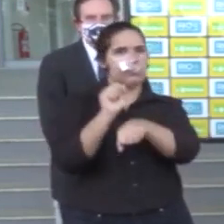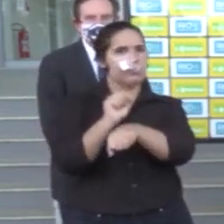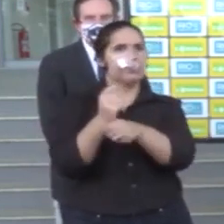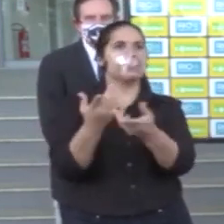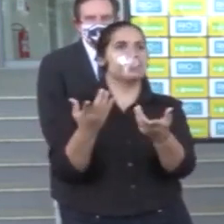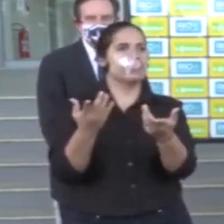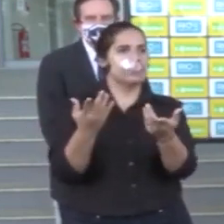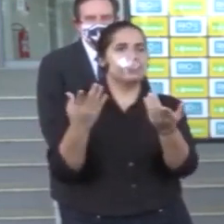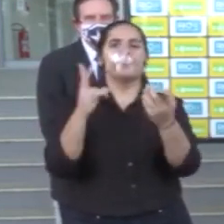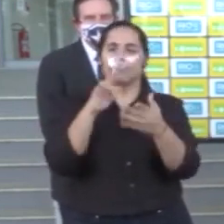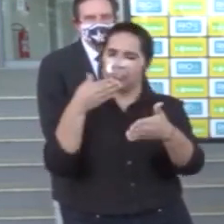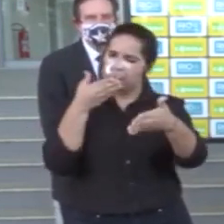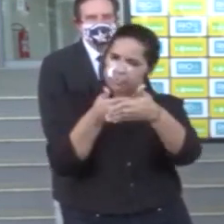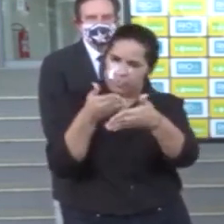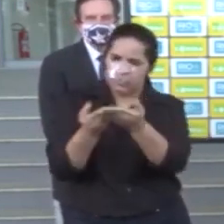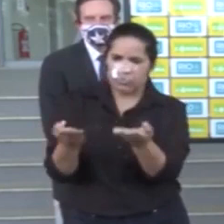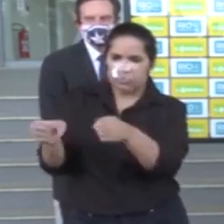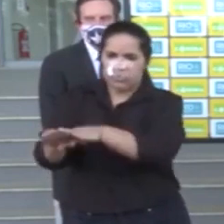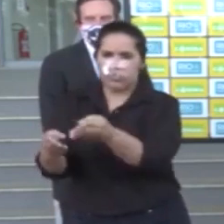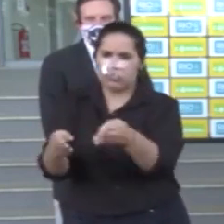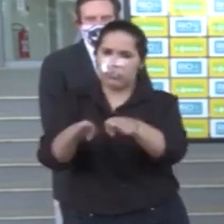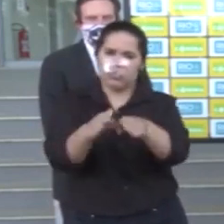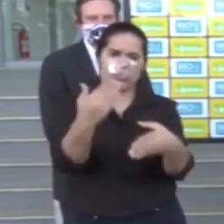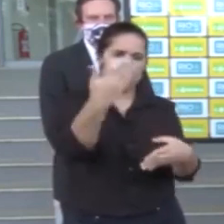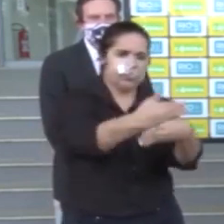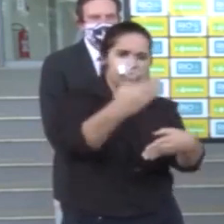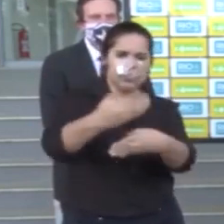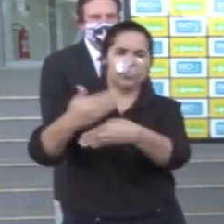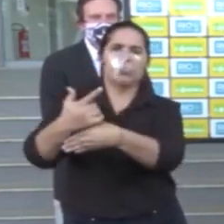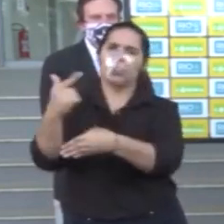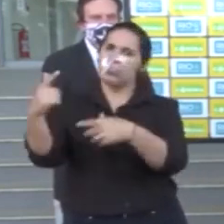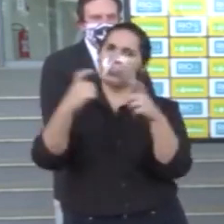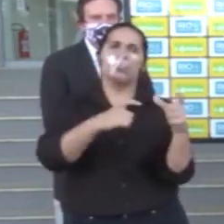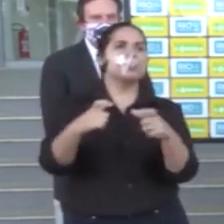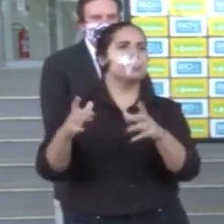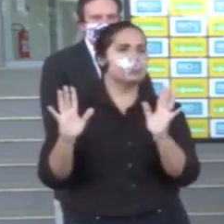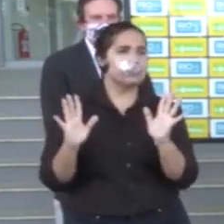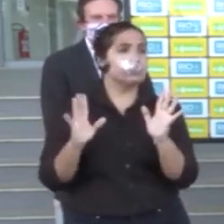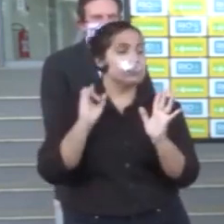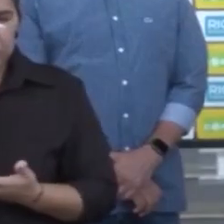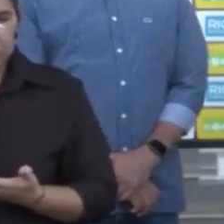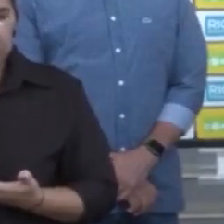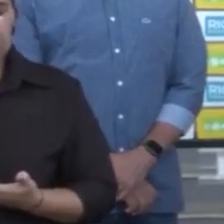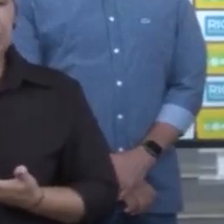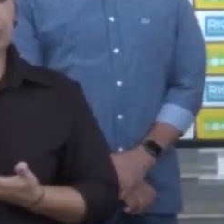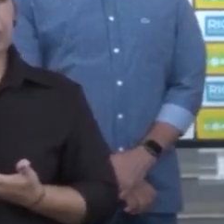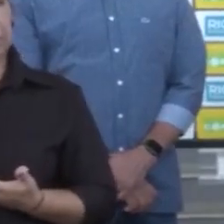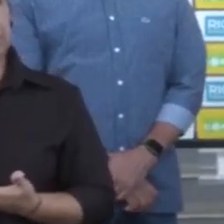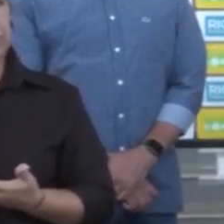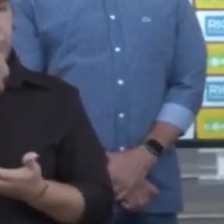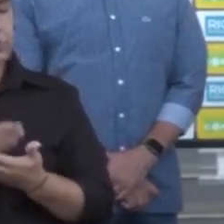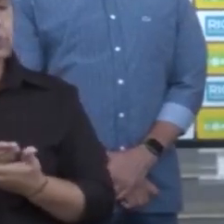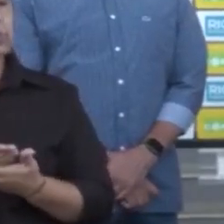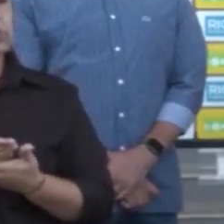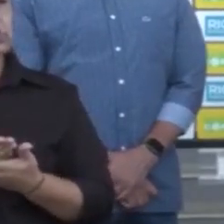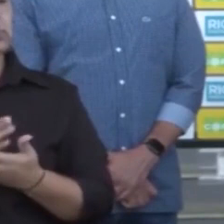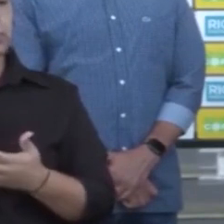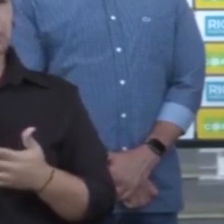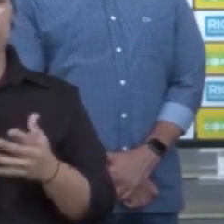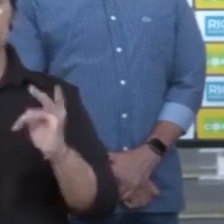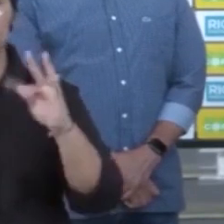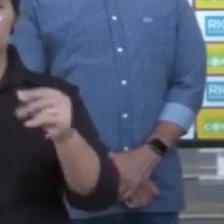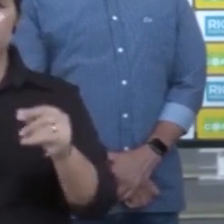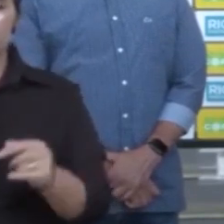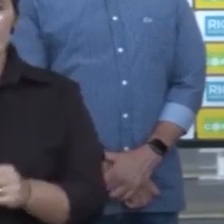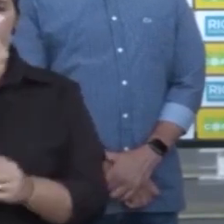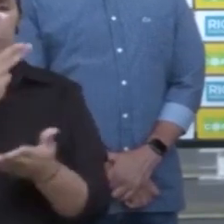expandindo, levando bloqueios para outros lugares. E se assim for necessário, para toda a capital. O prefeito Marcelo Crivella não descartou aumentar o